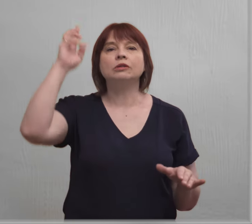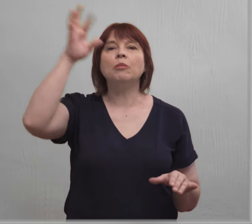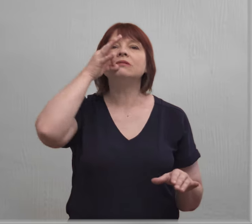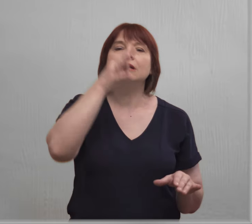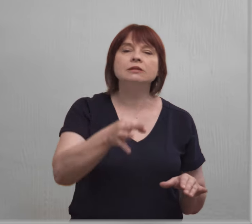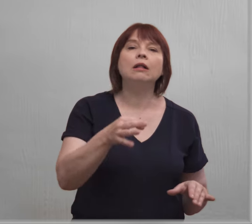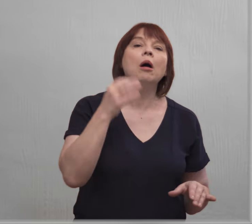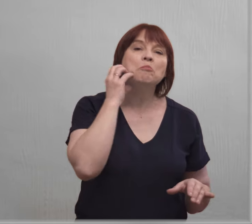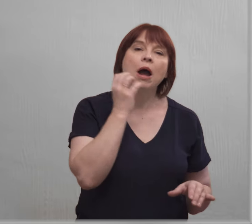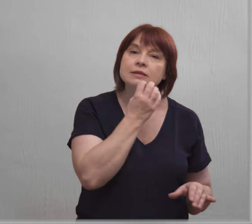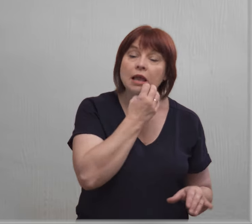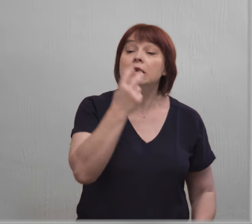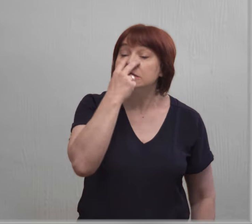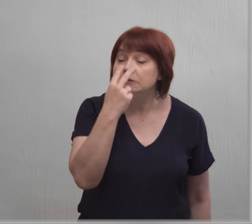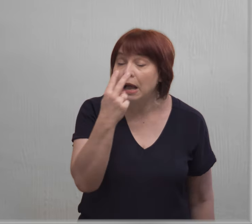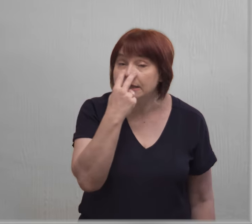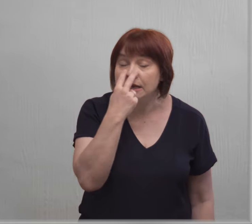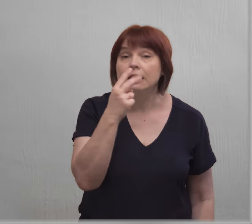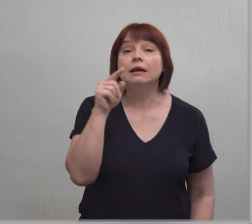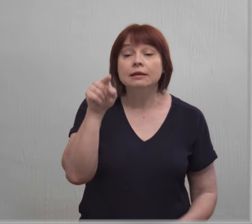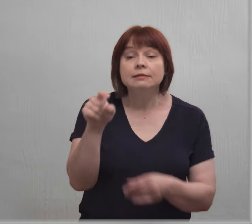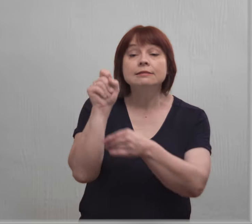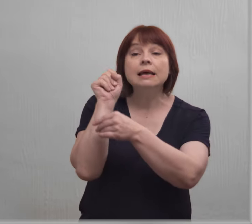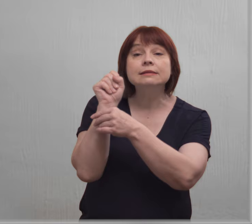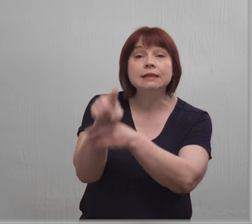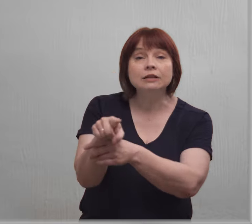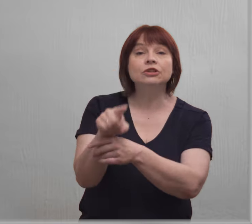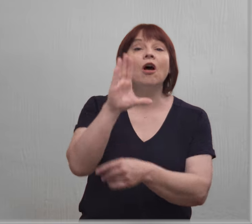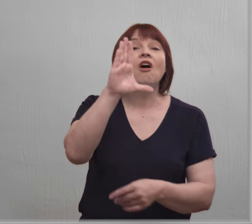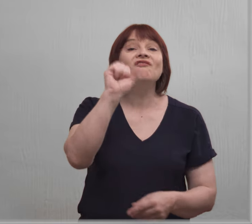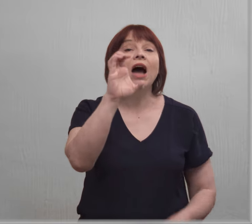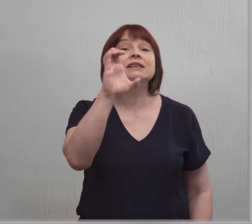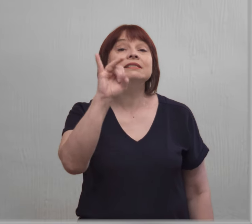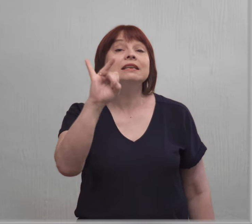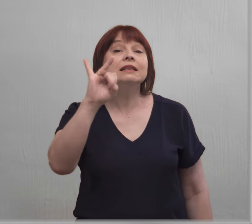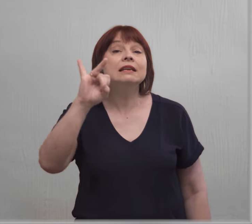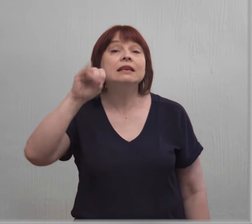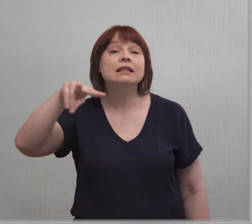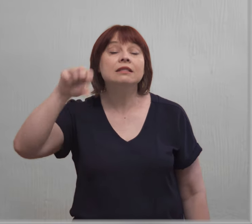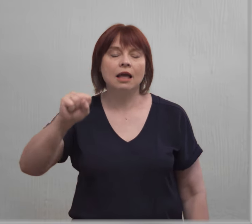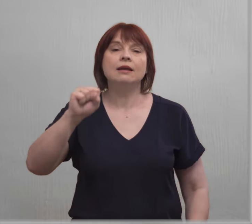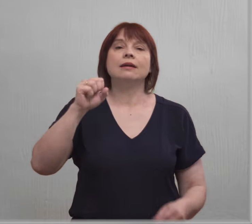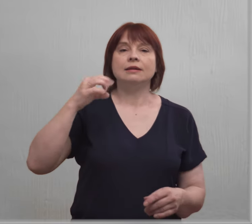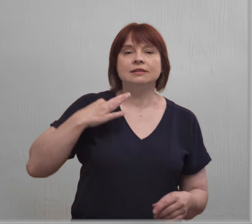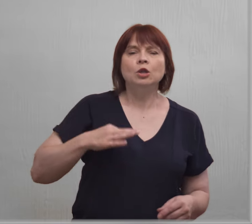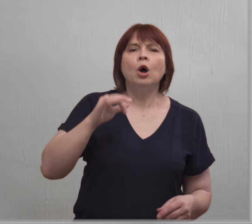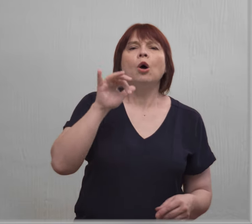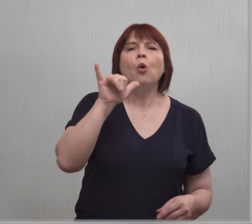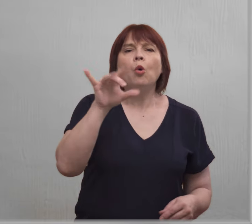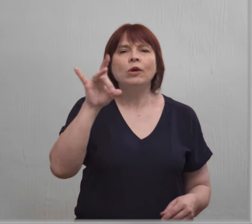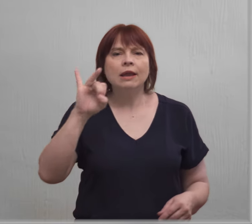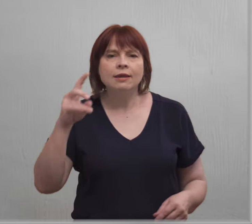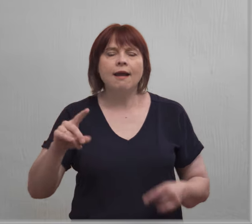сказал Моисею: «Смотри, я назначил именно Василиила, сына Уриева, сына Орова из колена